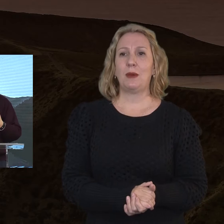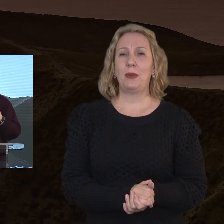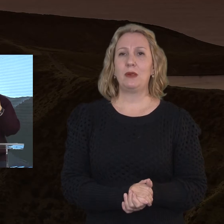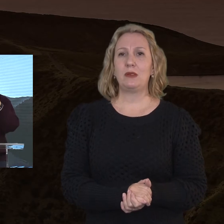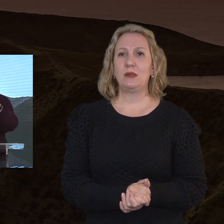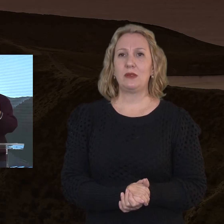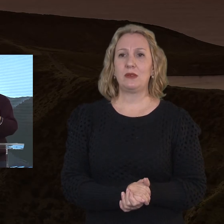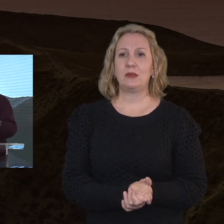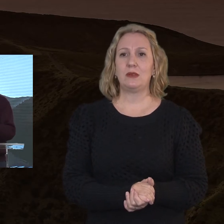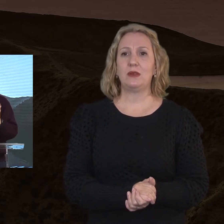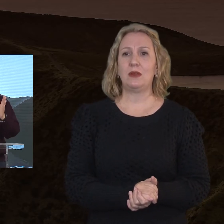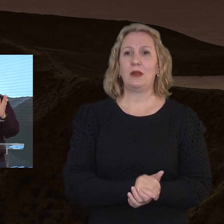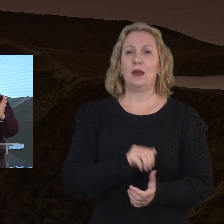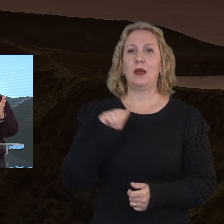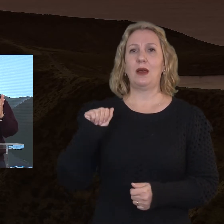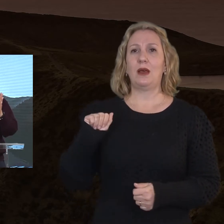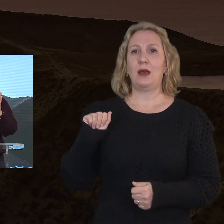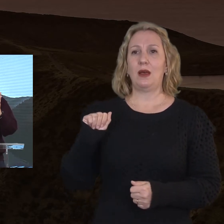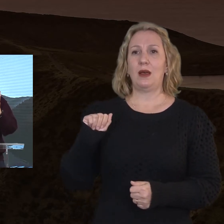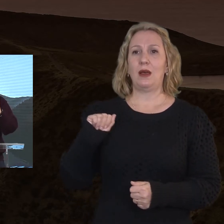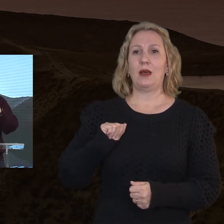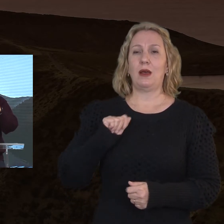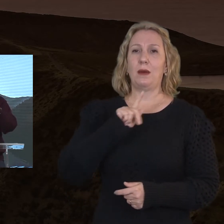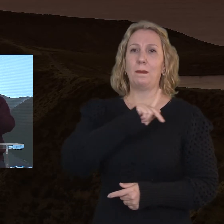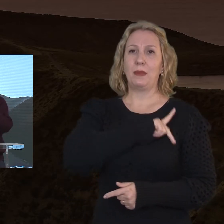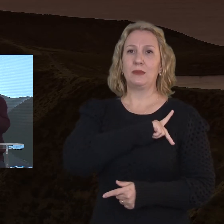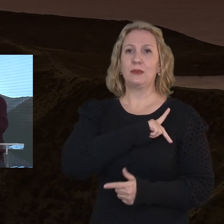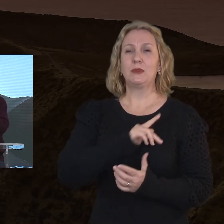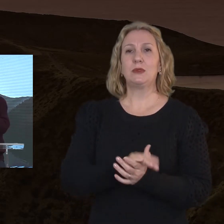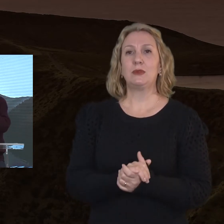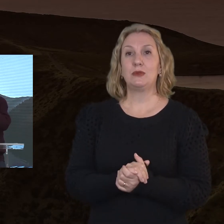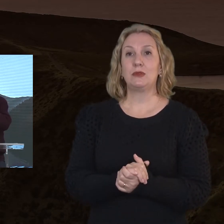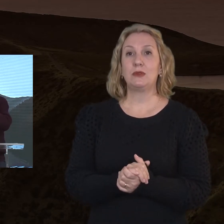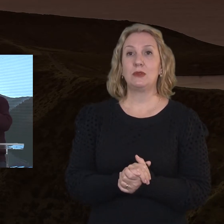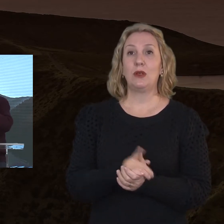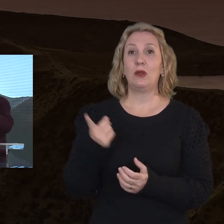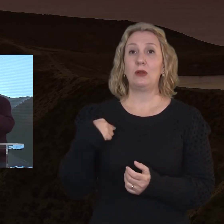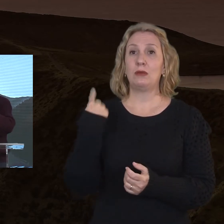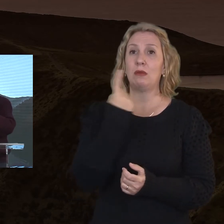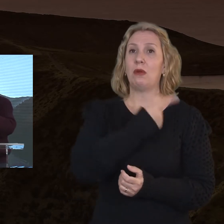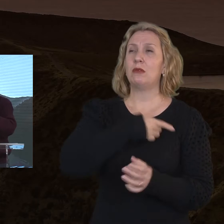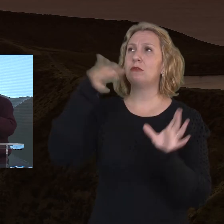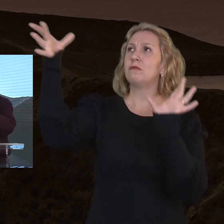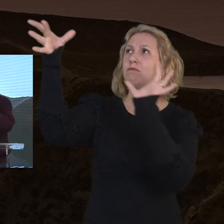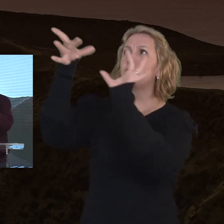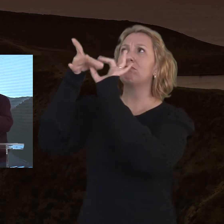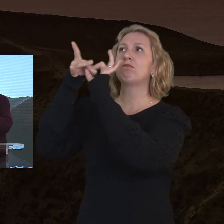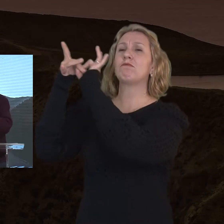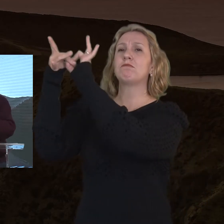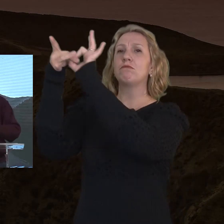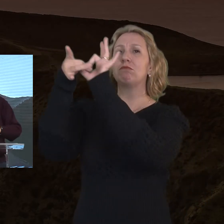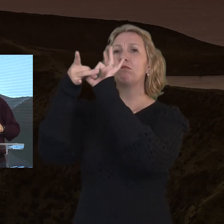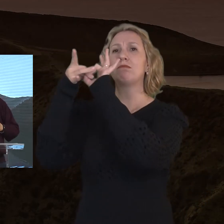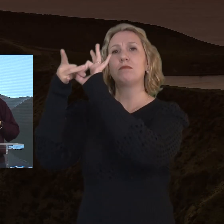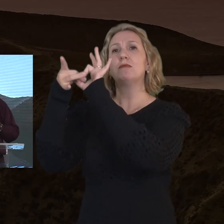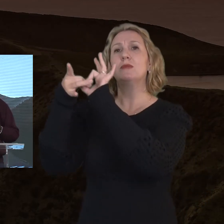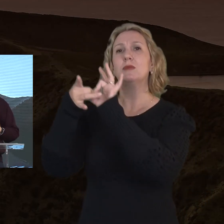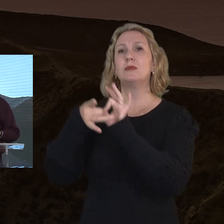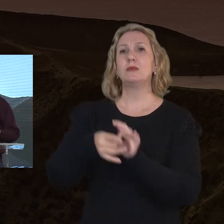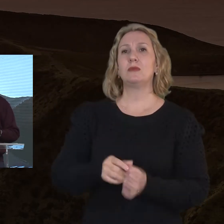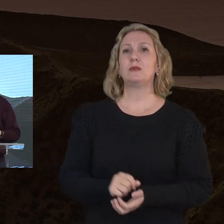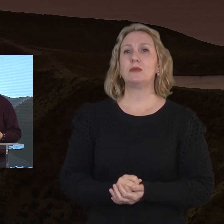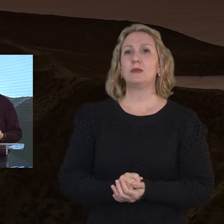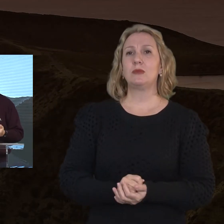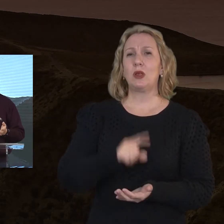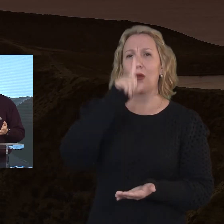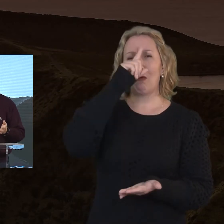conosco em cristo ou seja os apóstolos e nós nos unimos e somos confirmados em cristo só que essa